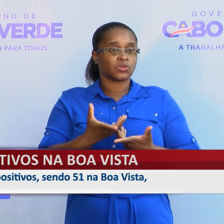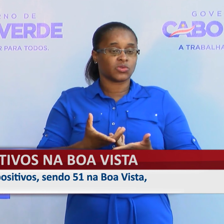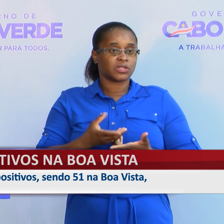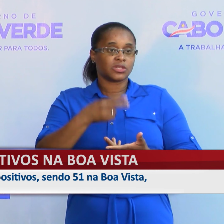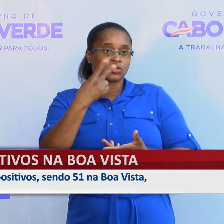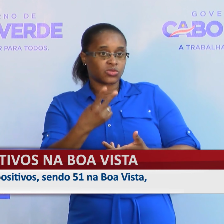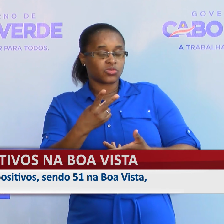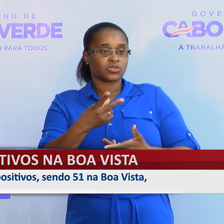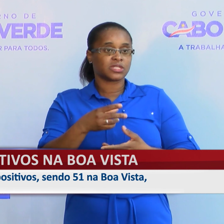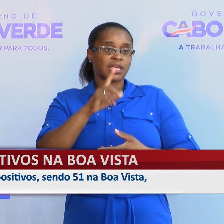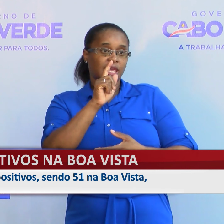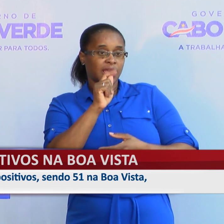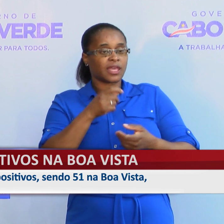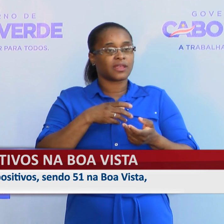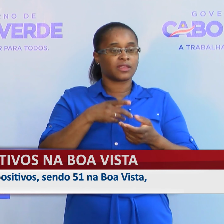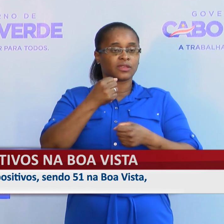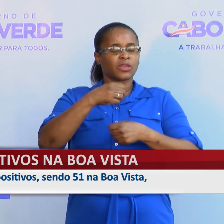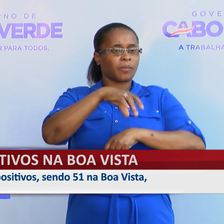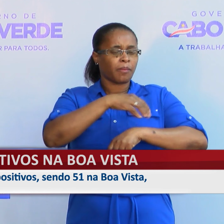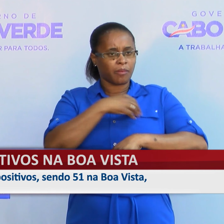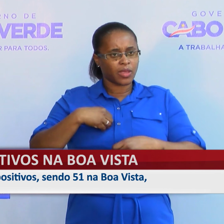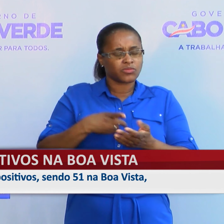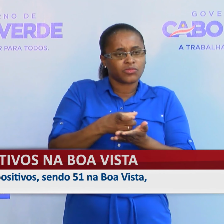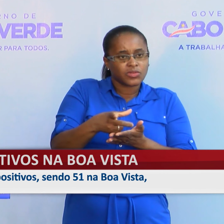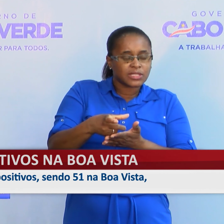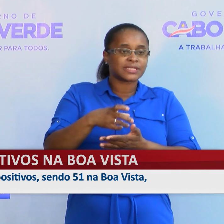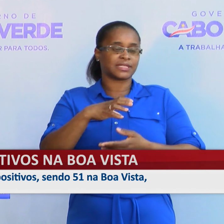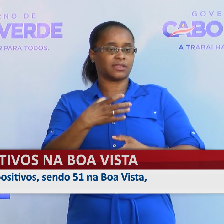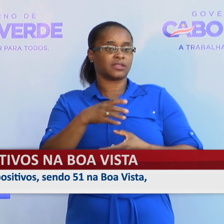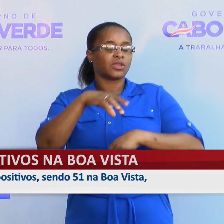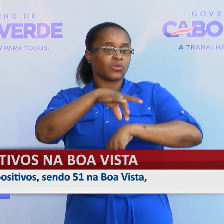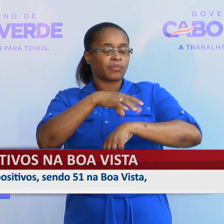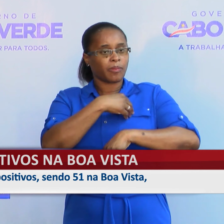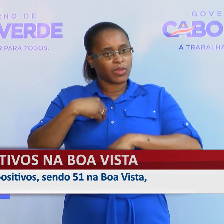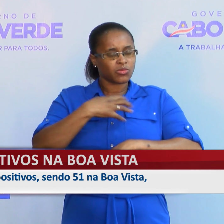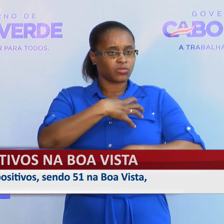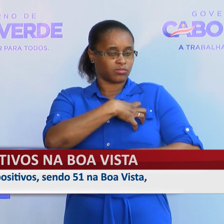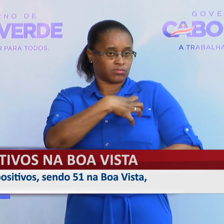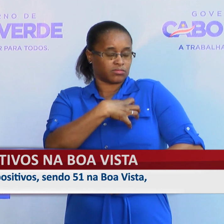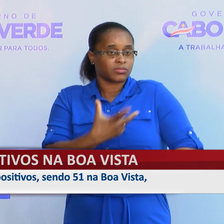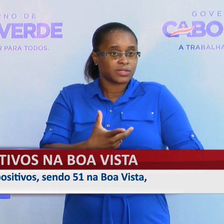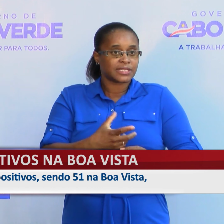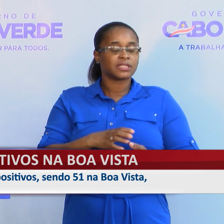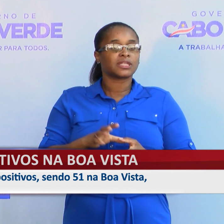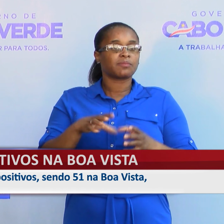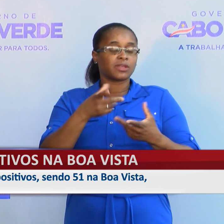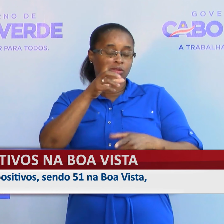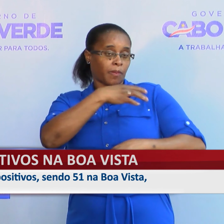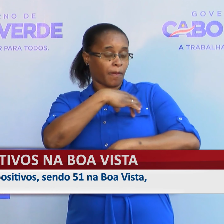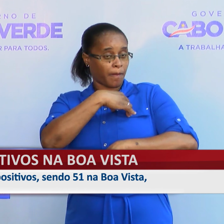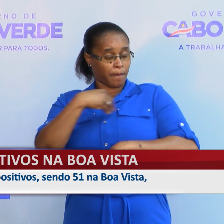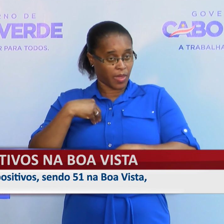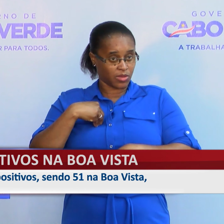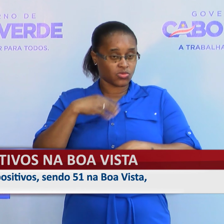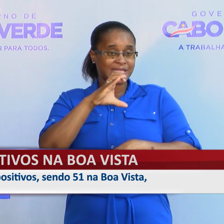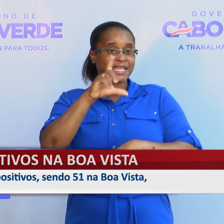2 epidemiologistas, cardiologista, clínico geral, médico especialista em saúde pública, e também seguiram